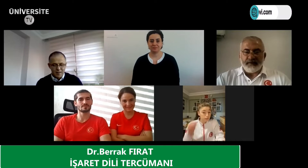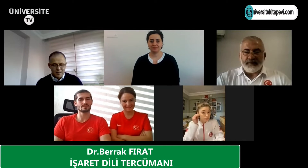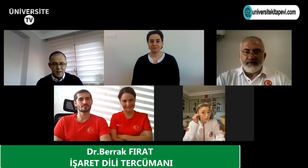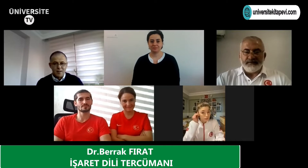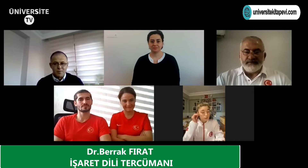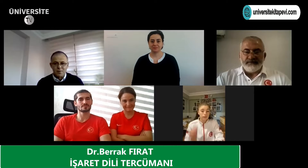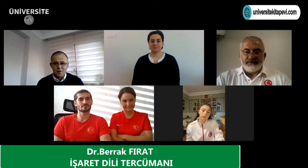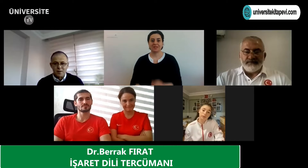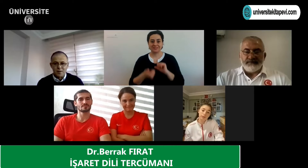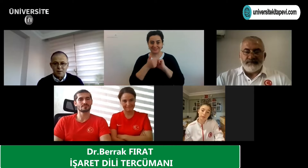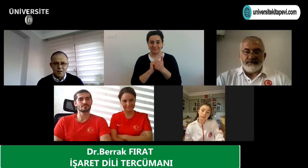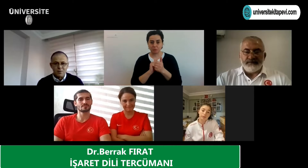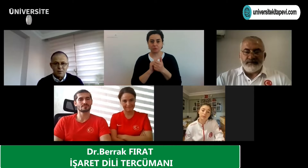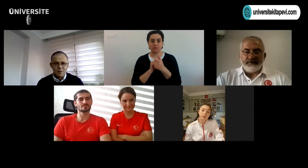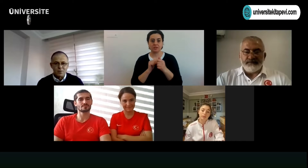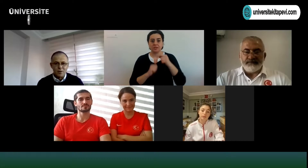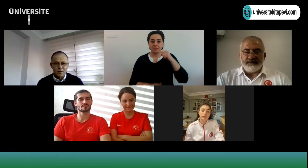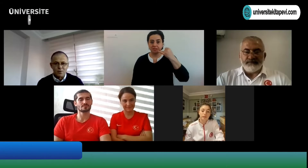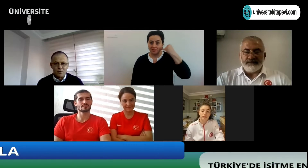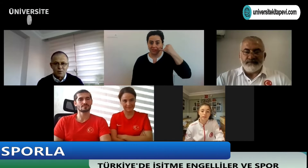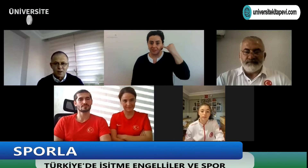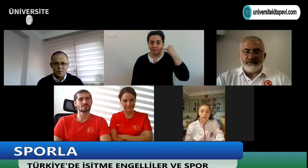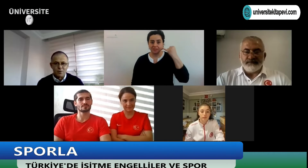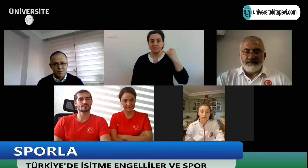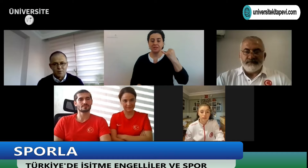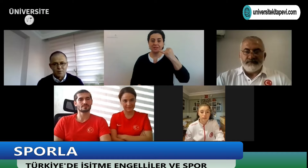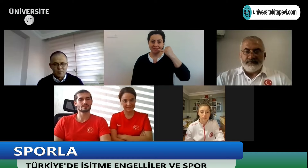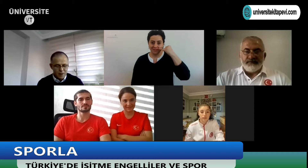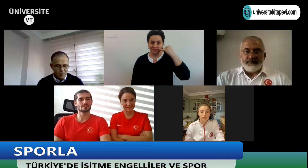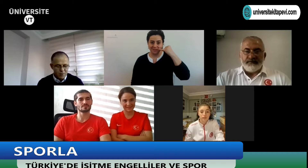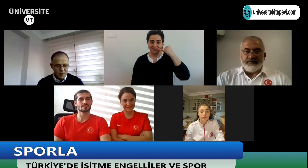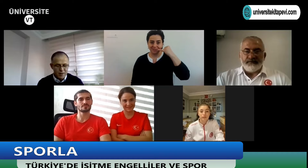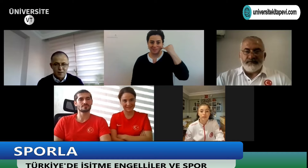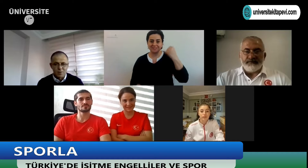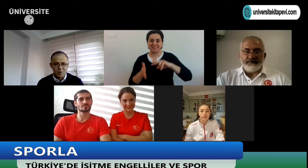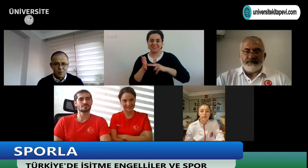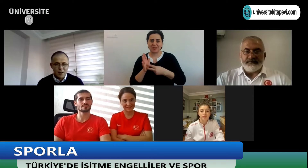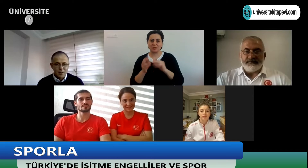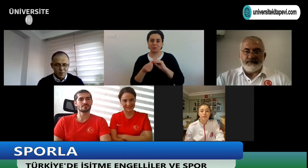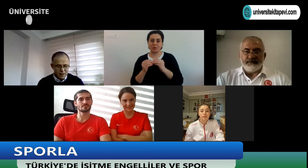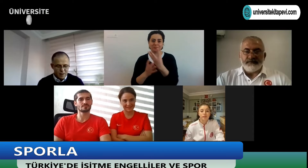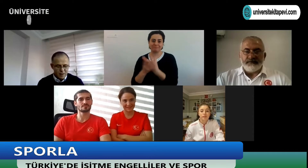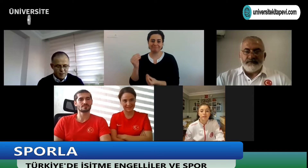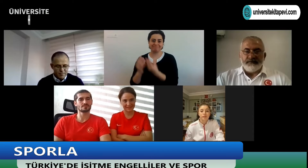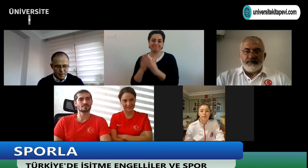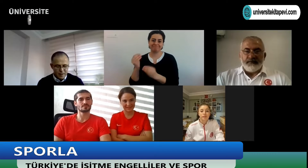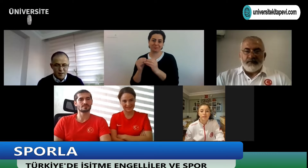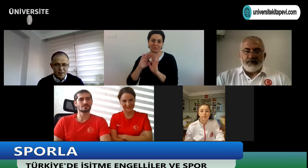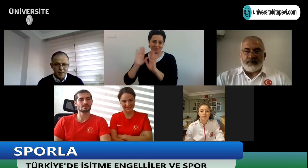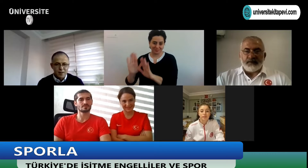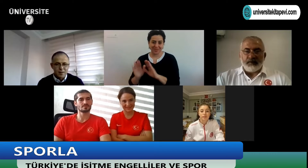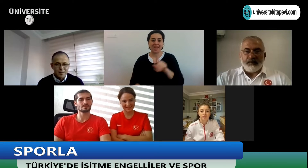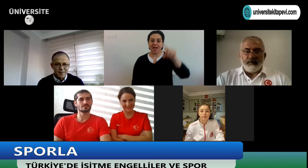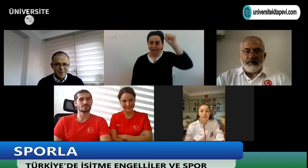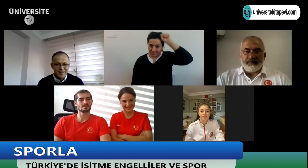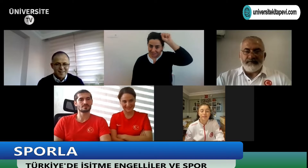Evet, değerli sporcularımız, Yasin şu anda görüntüsünü alamıyoruz. Biliyorsunuz teknolojinin azizliğine uğruyoruz. Şu anda